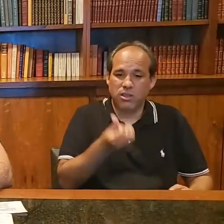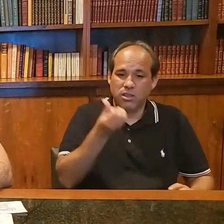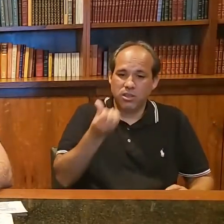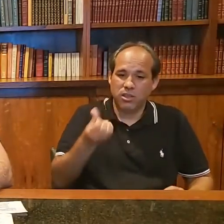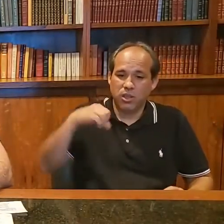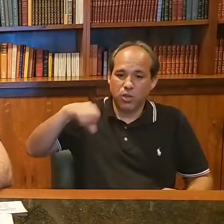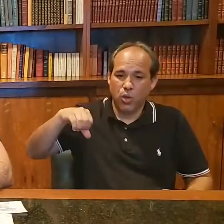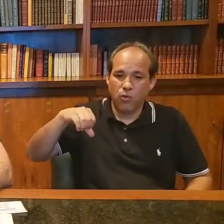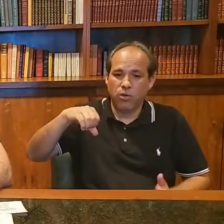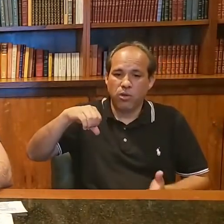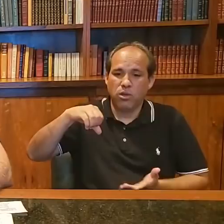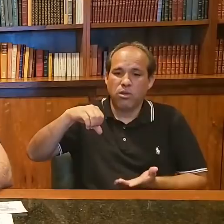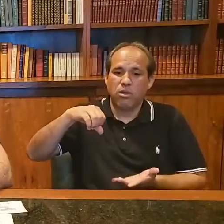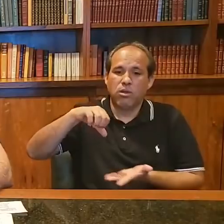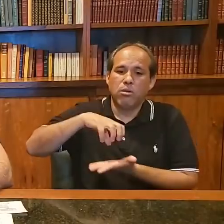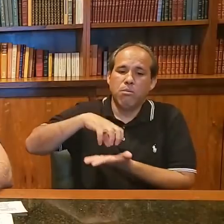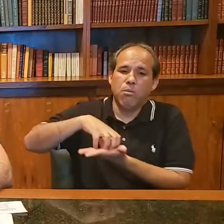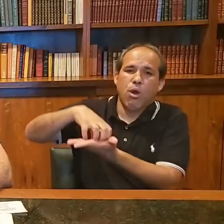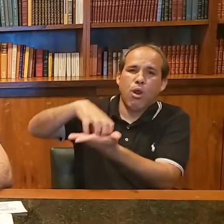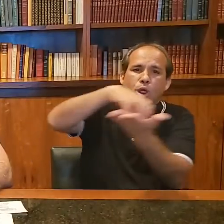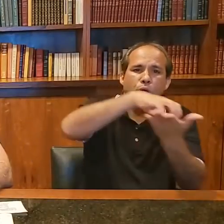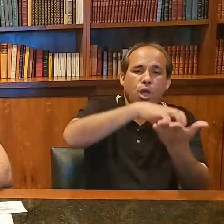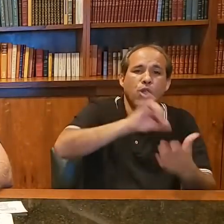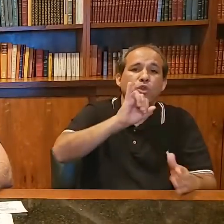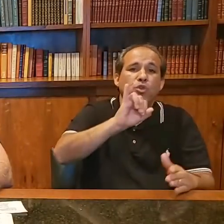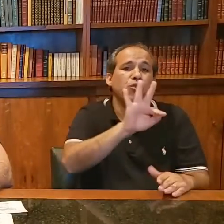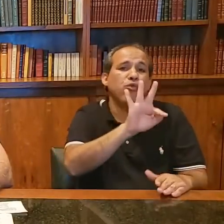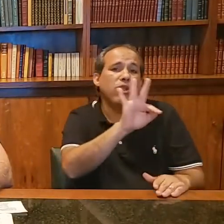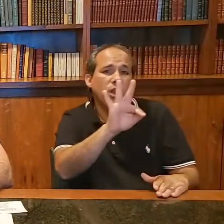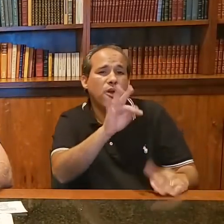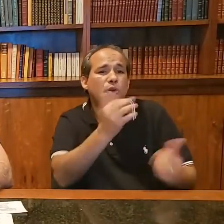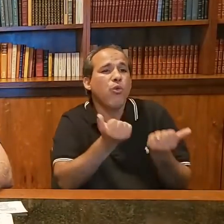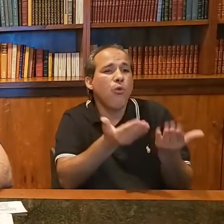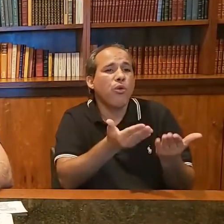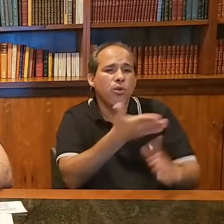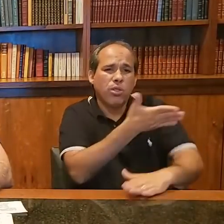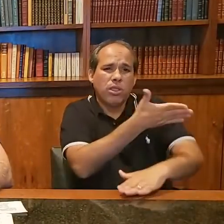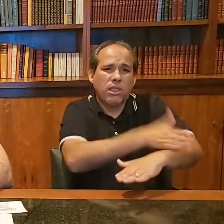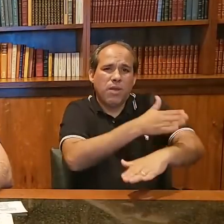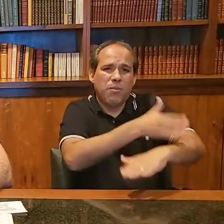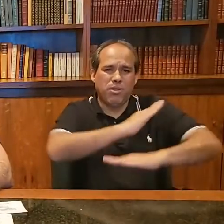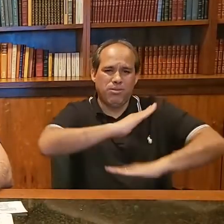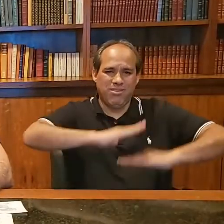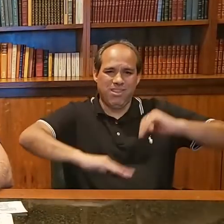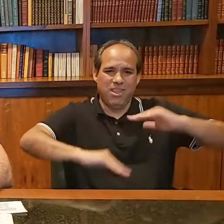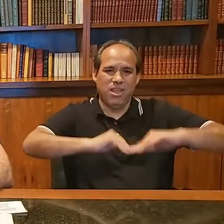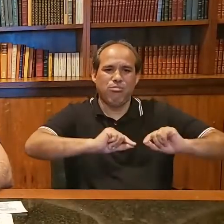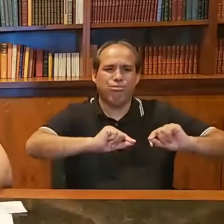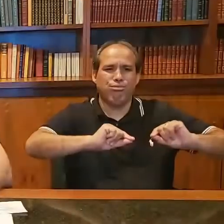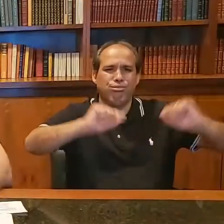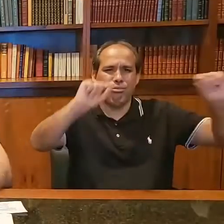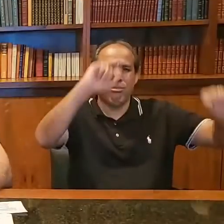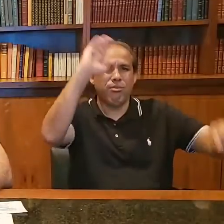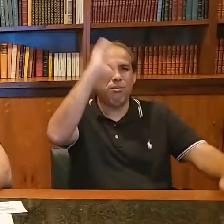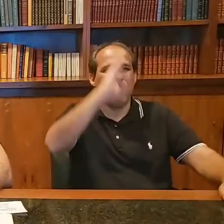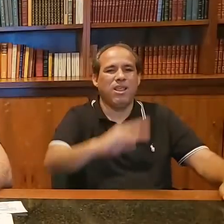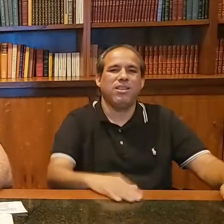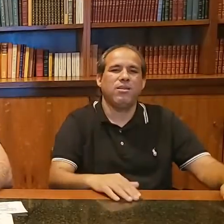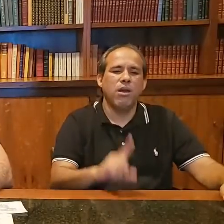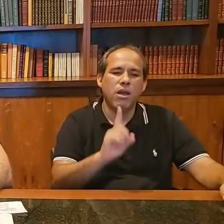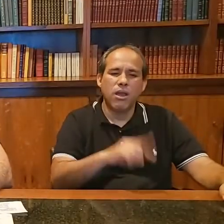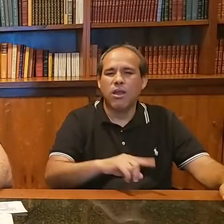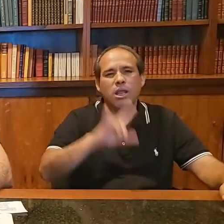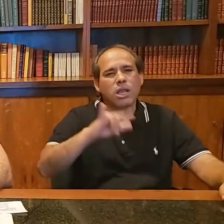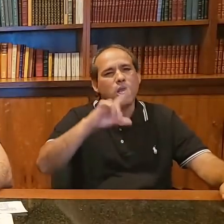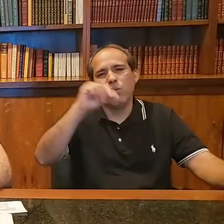669 campi de institutos federais dando treinamento técnico em todo o Brasil. É uma coisa linda